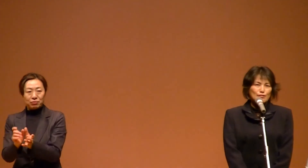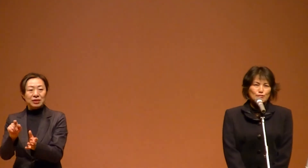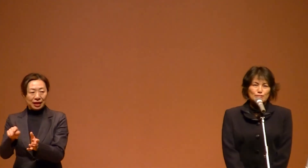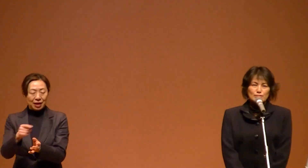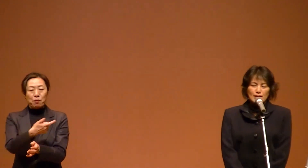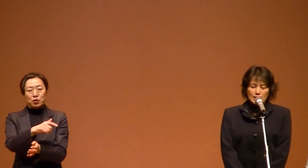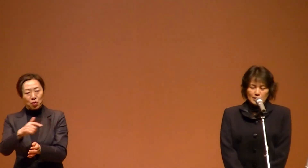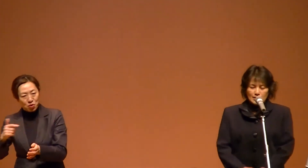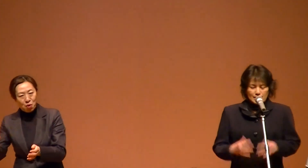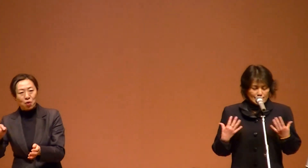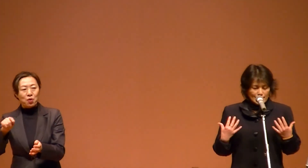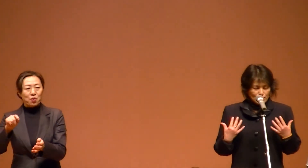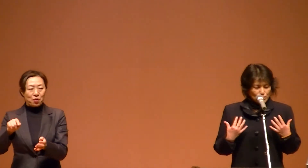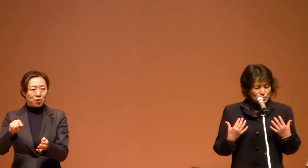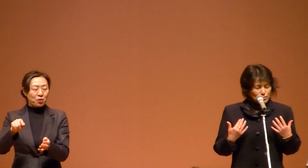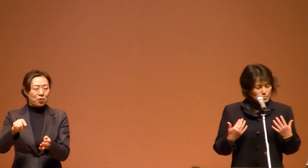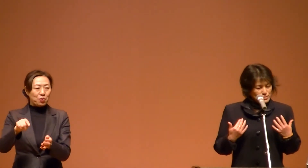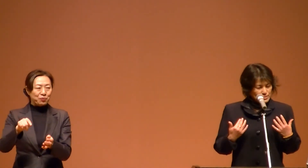っぱい